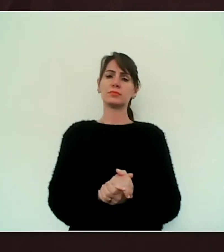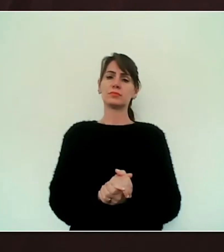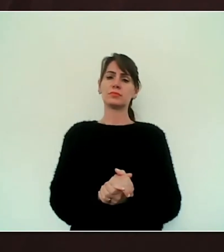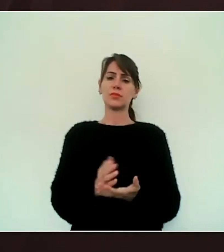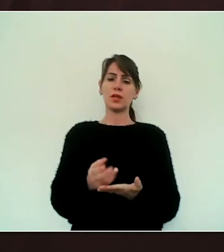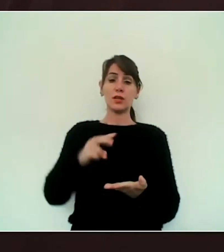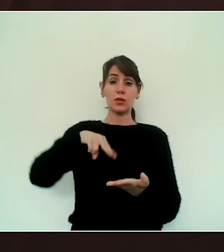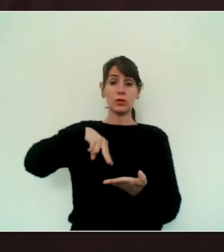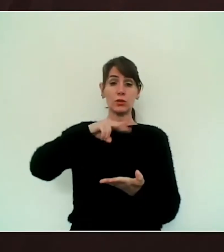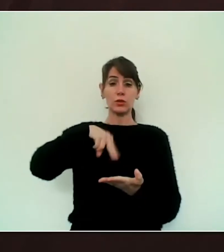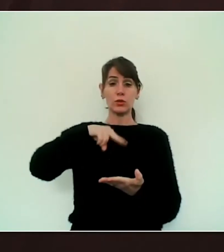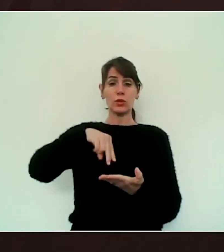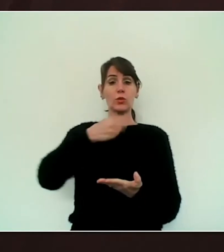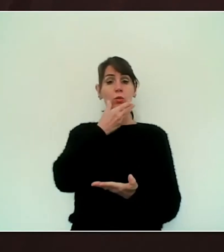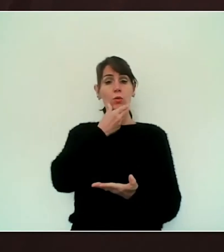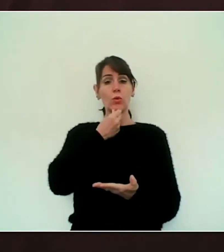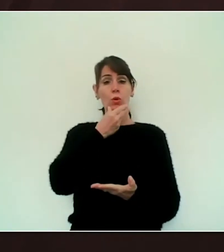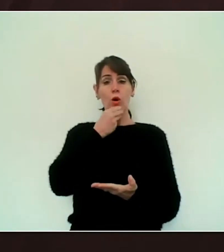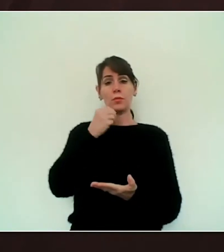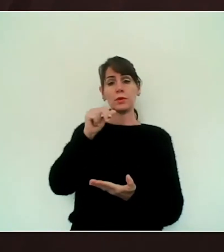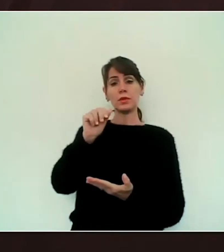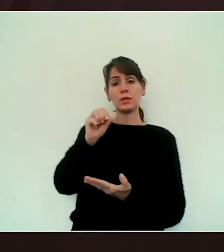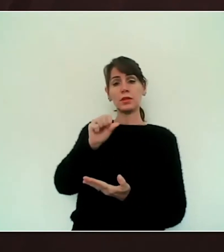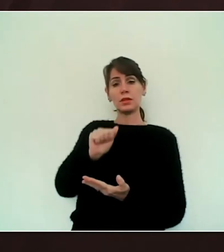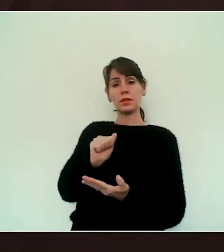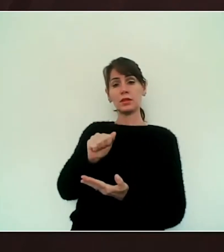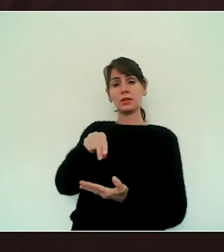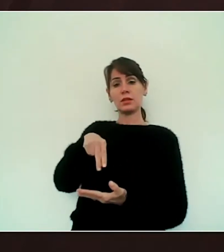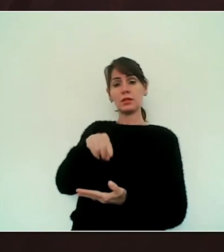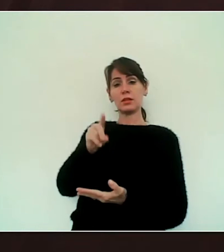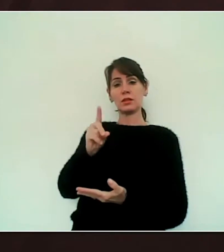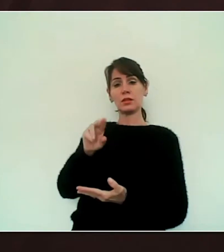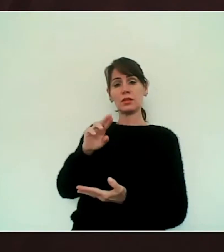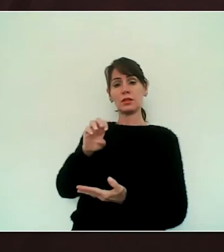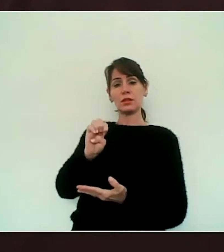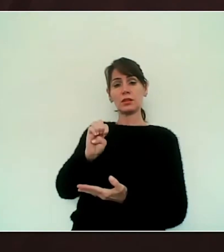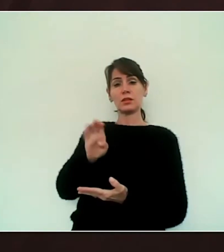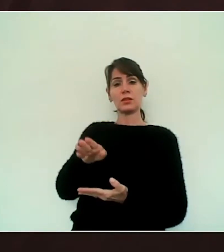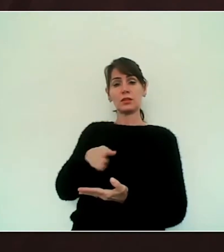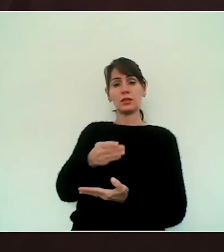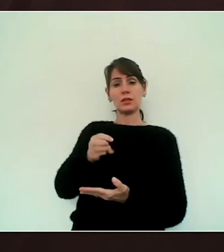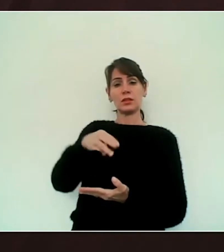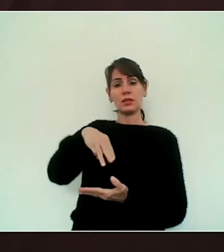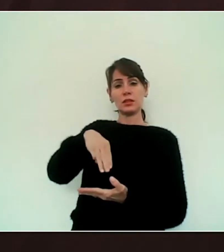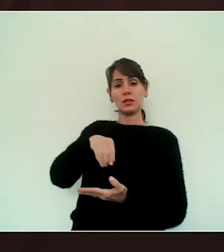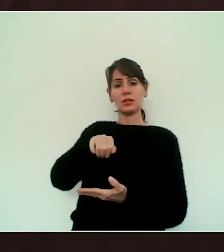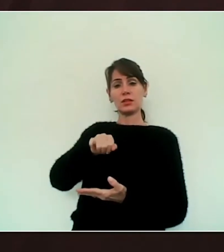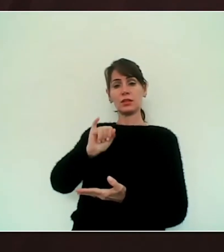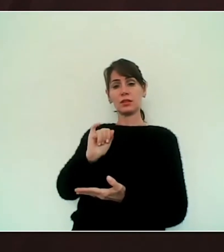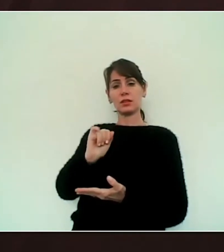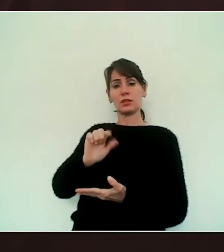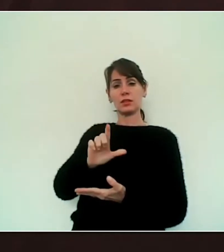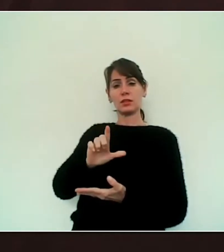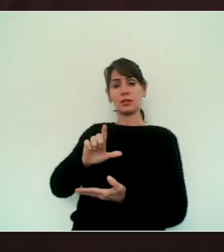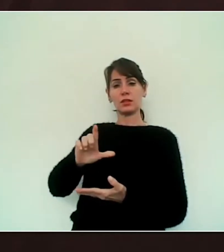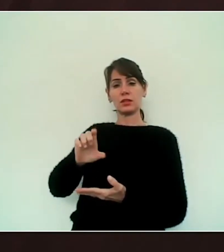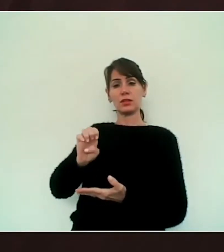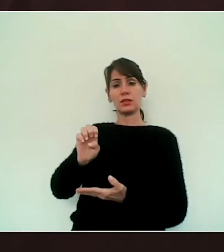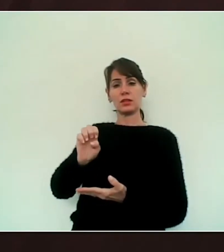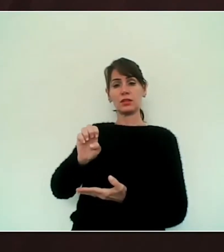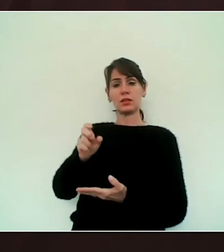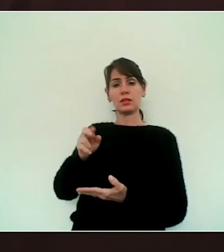Miller, tá? O historiador. Aí então vem o título de